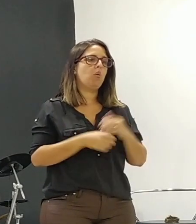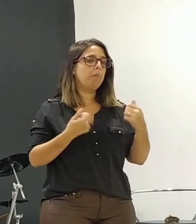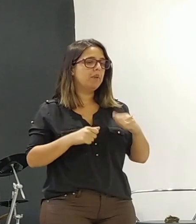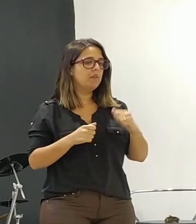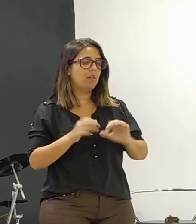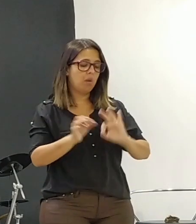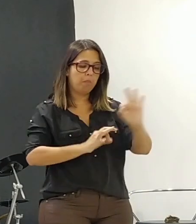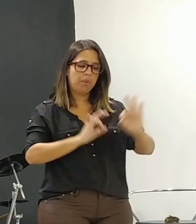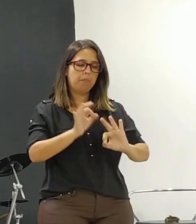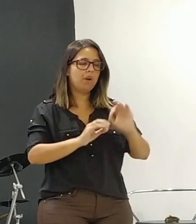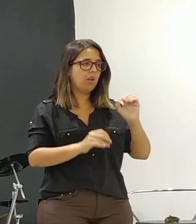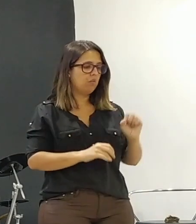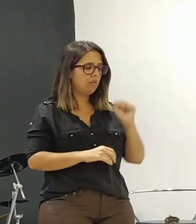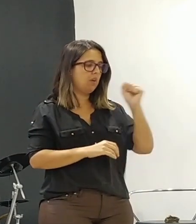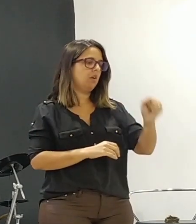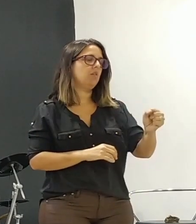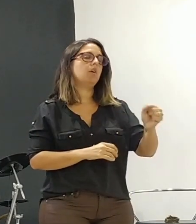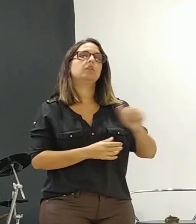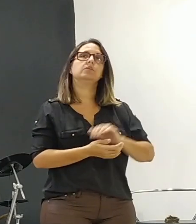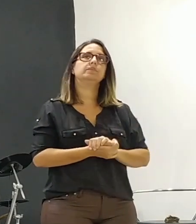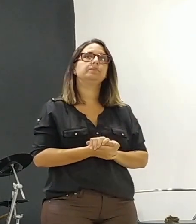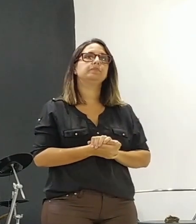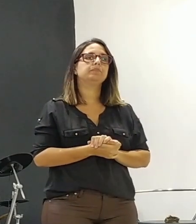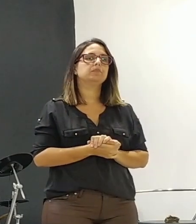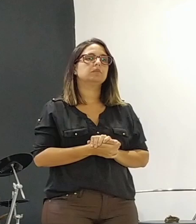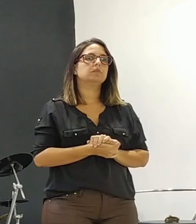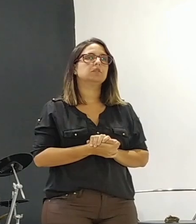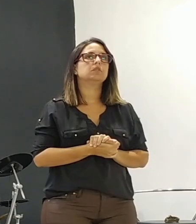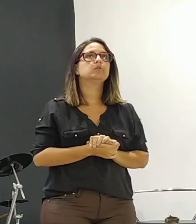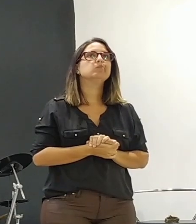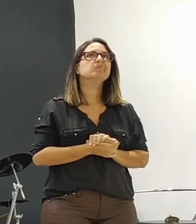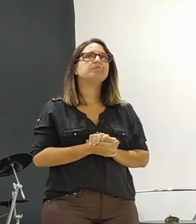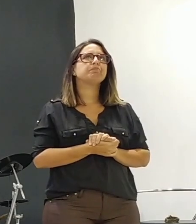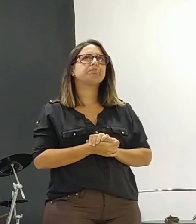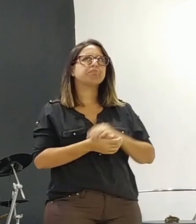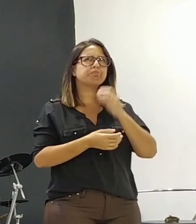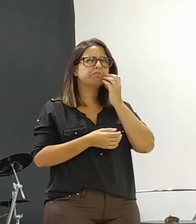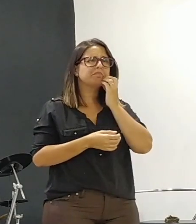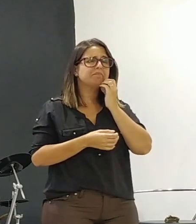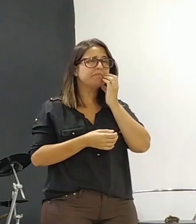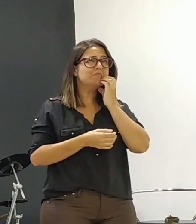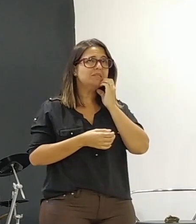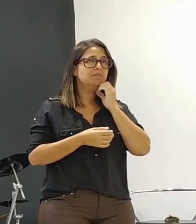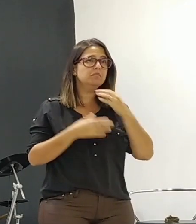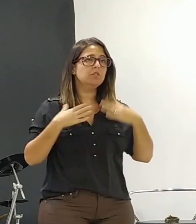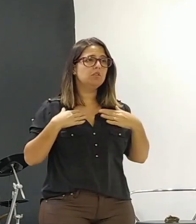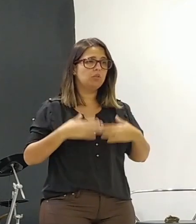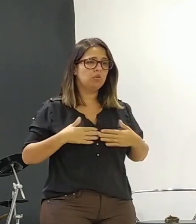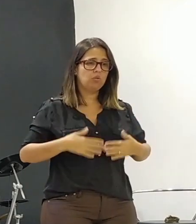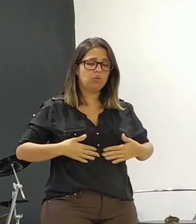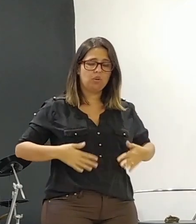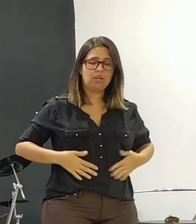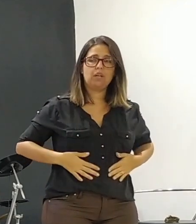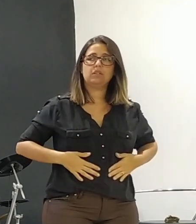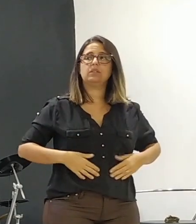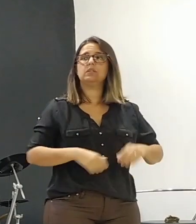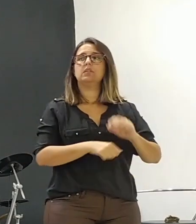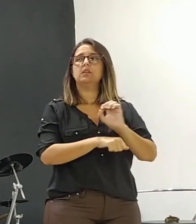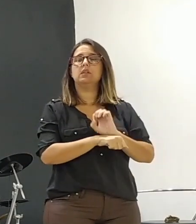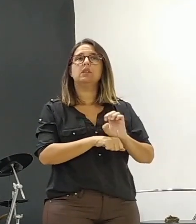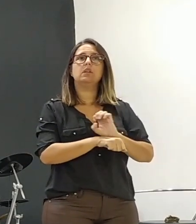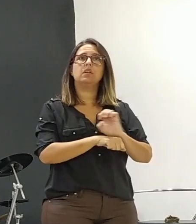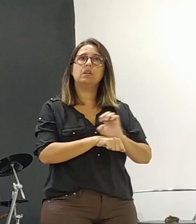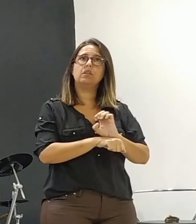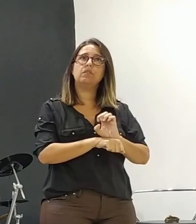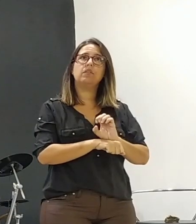cajado na mão, né, ali com os seus lombos cingidos com a couraça da justiça, que está lá em Efésios 6.